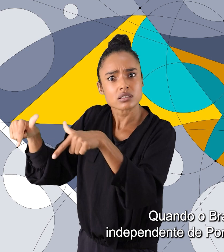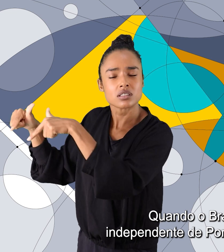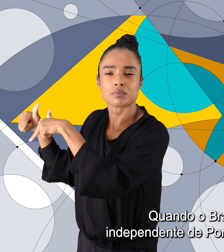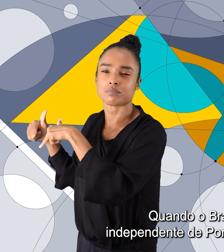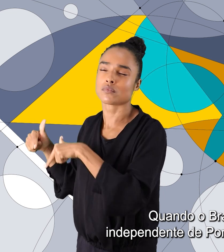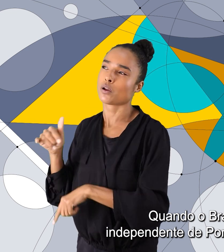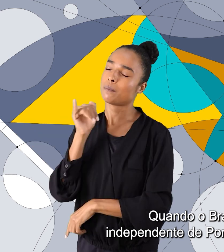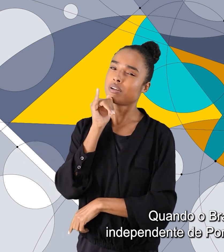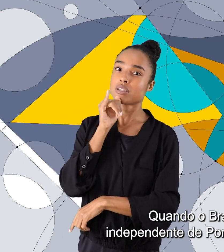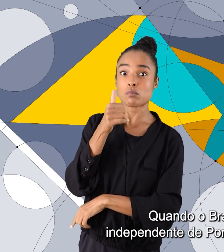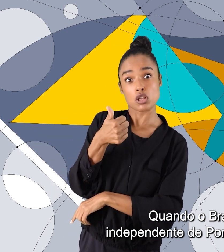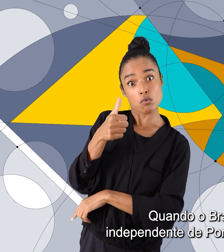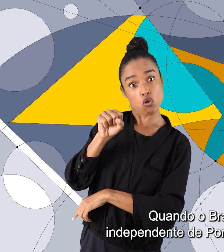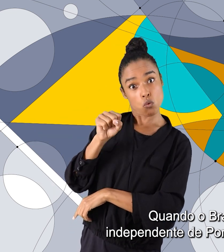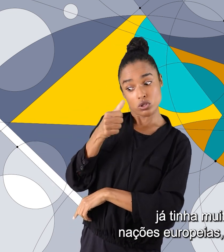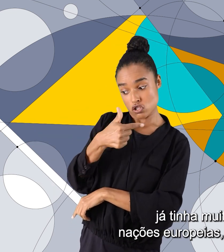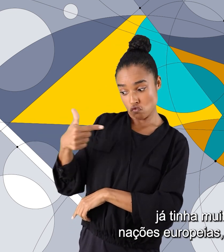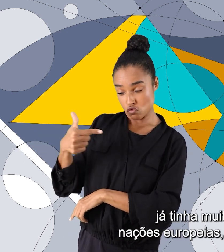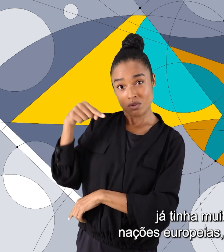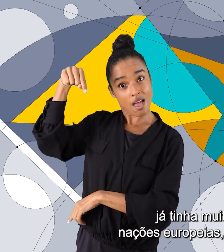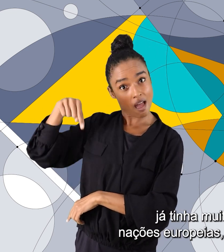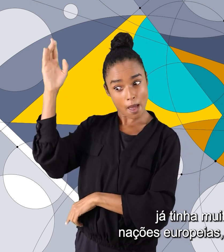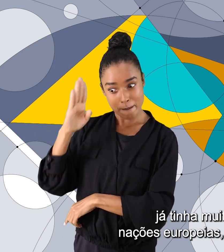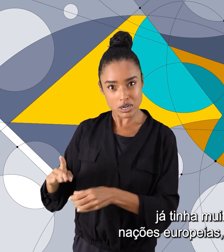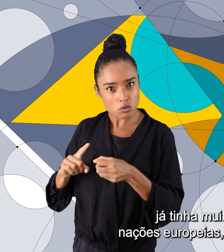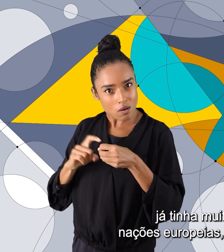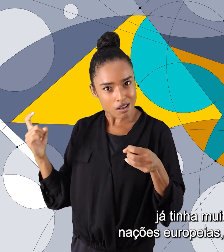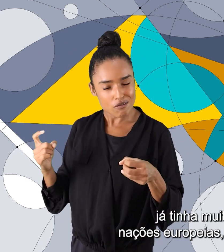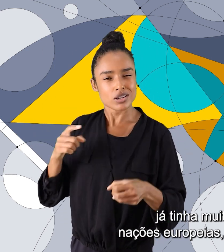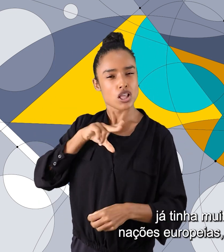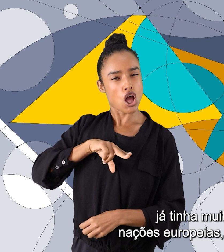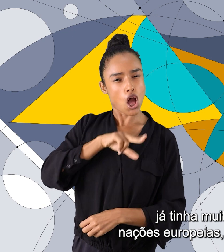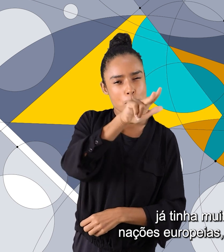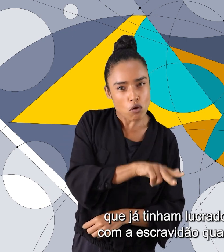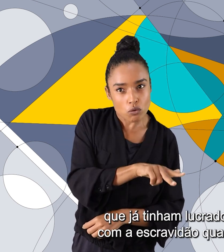de Portugal, em 1822, já tinha muito país, nações